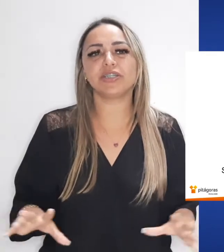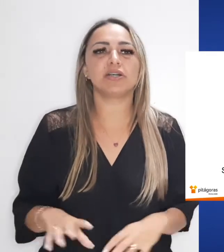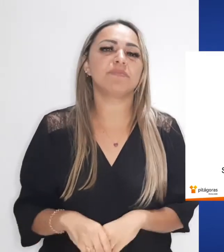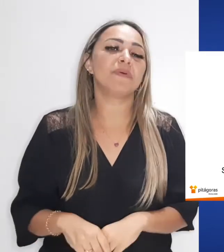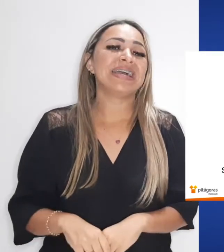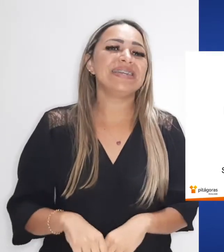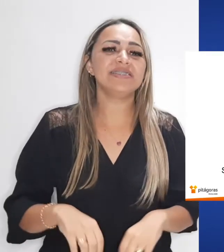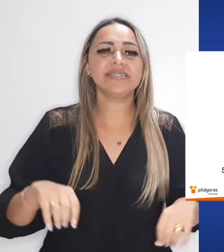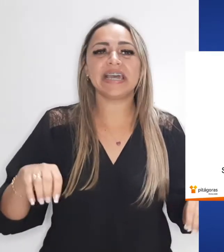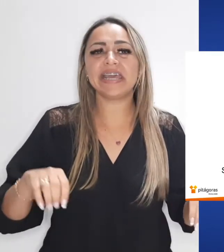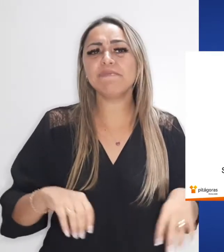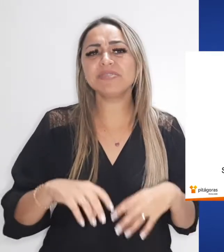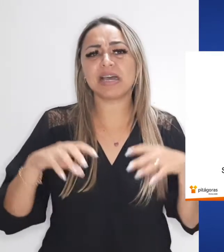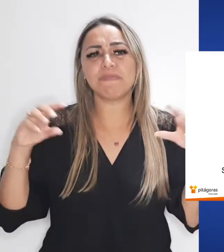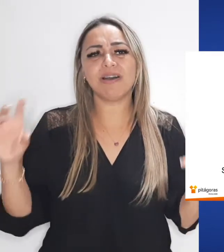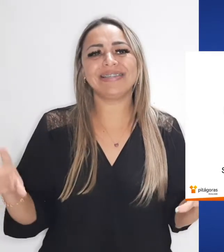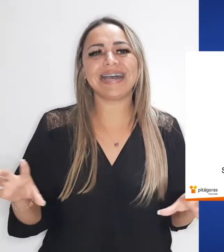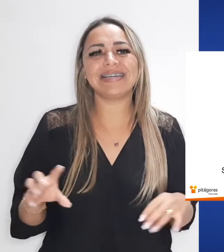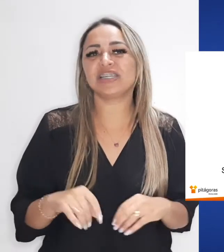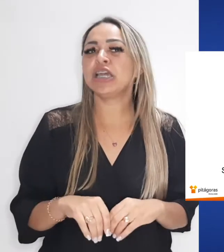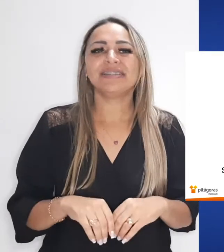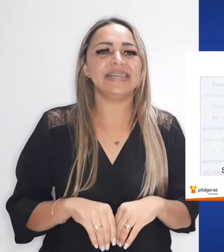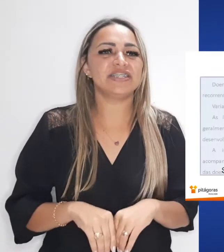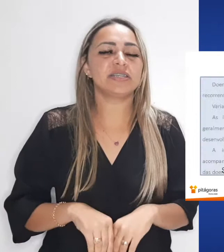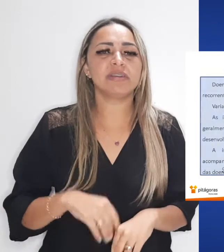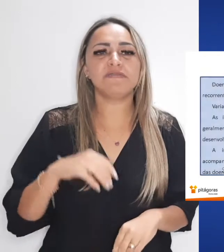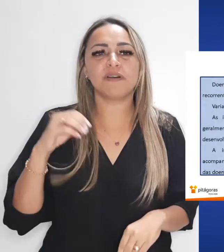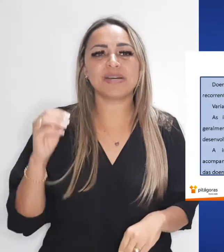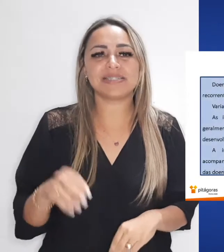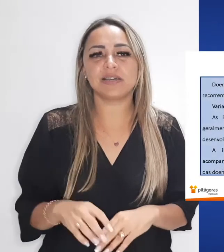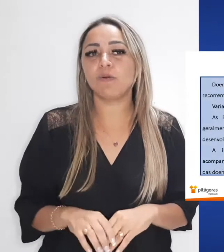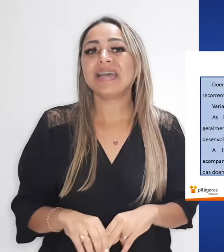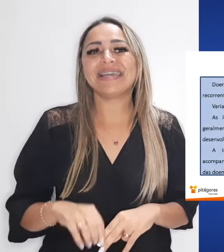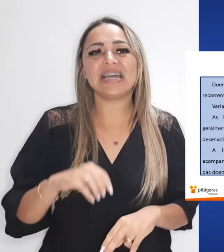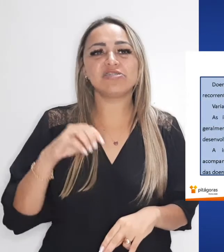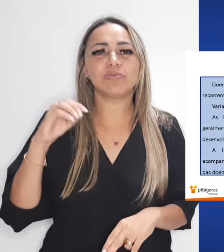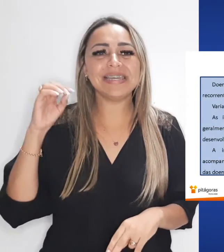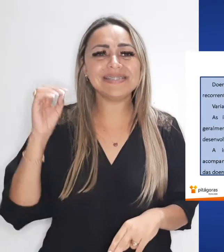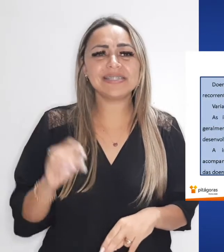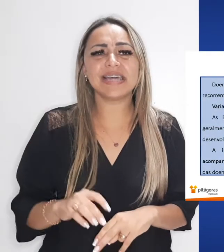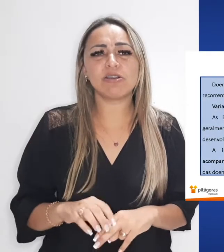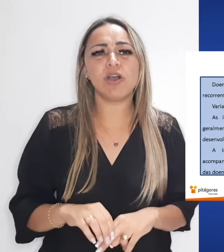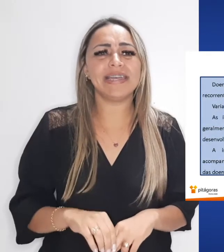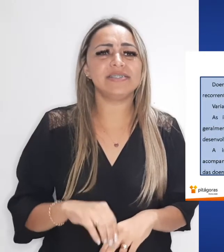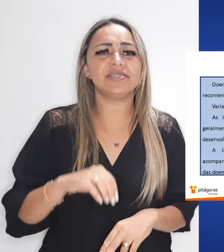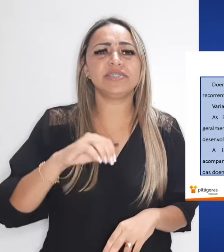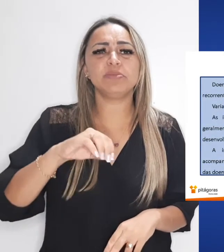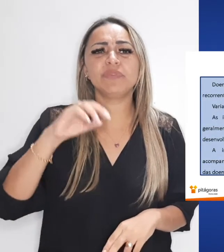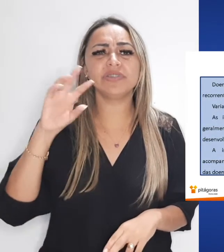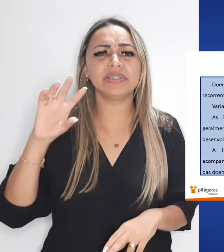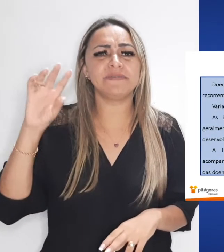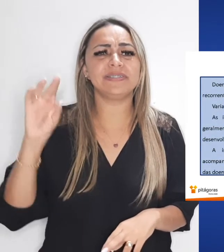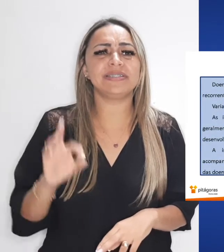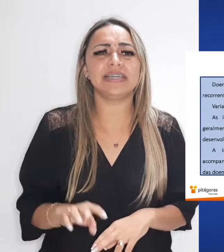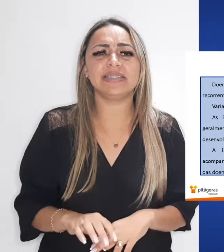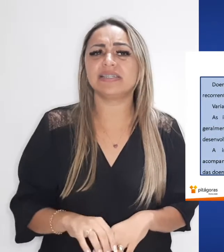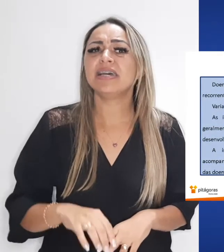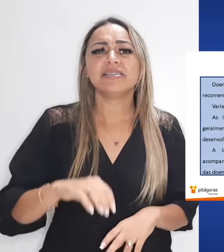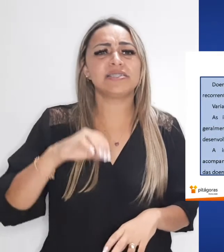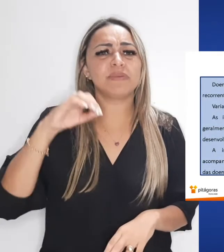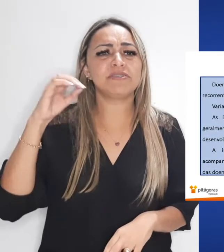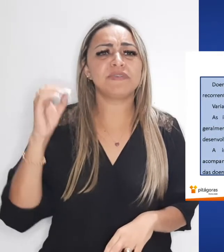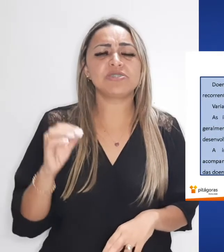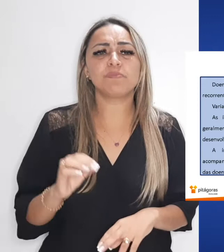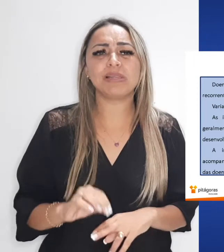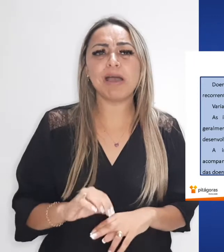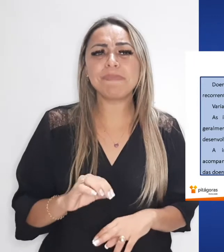Sidmelry Champo. Iniciaremos a abordagem deixando a informação que as doenças decorrentes de imunodeficiência